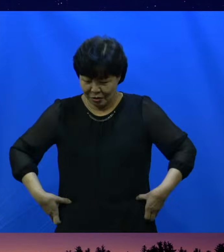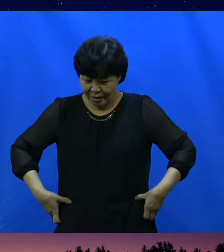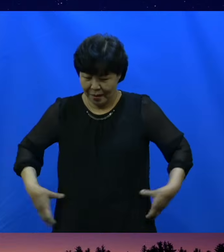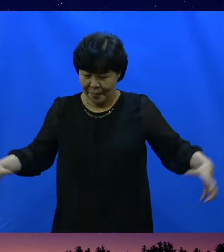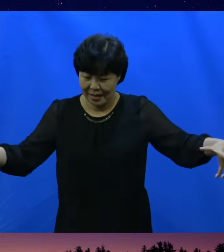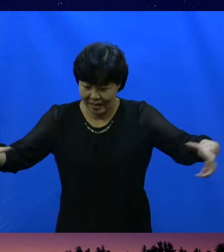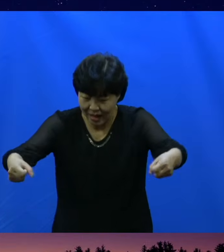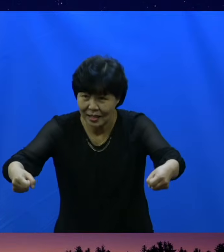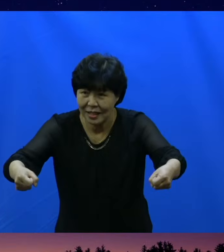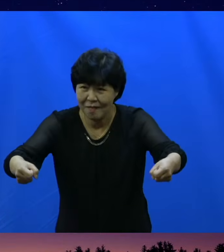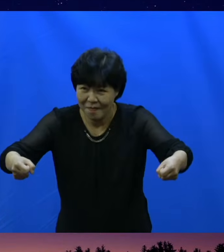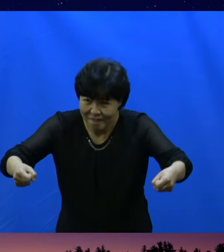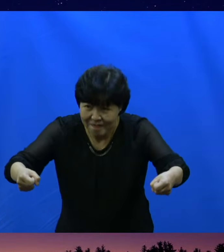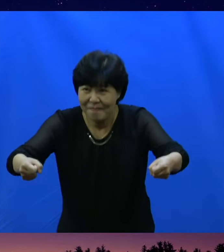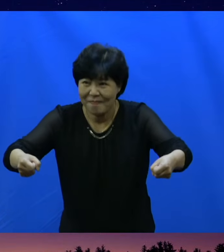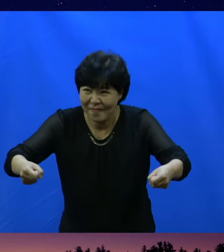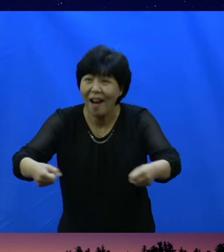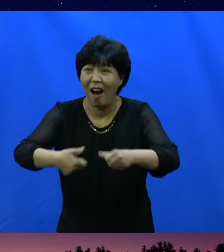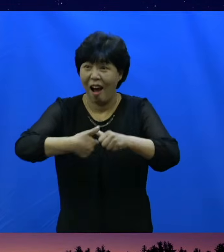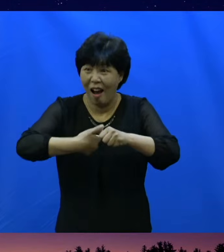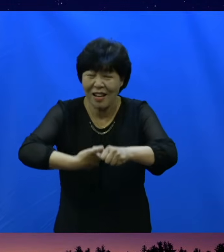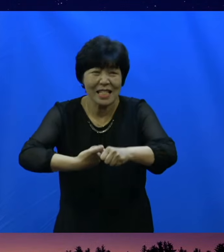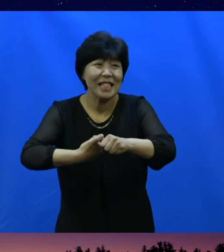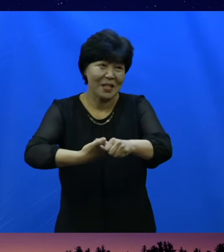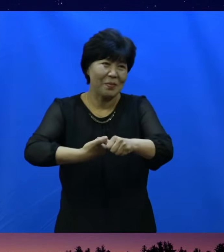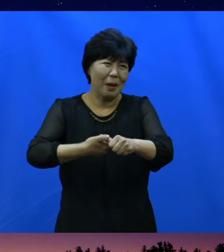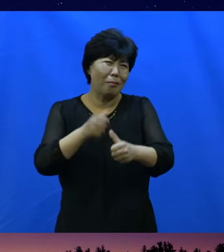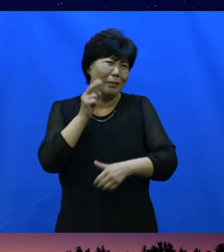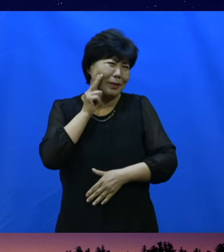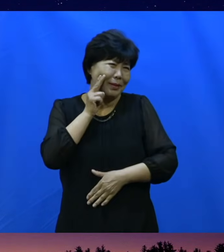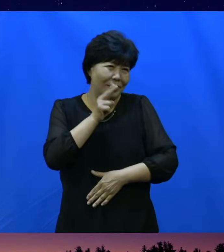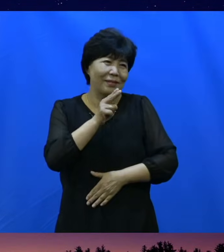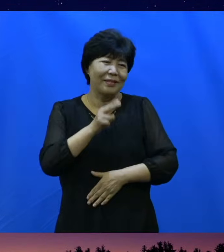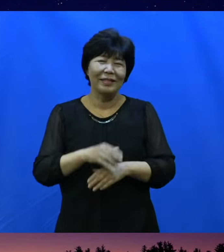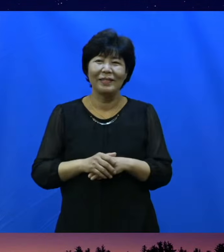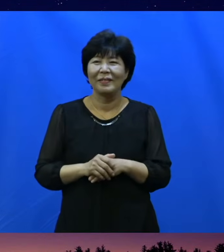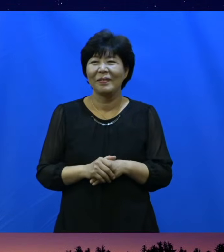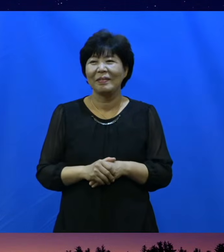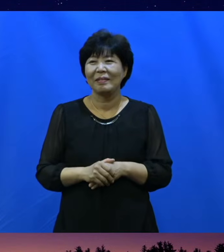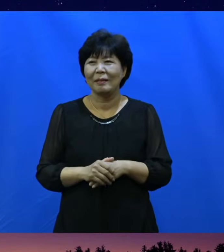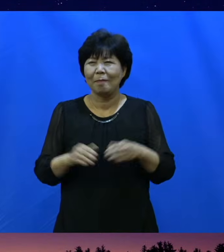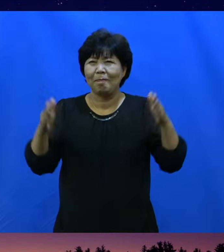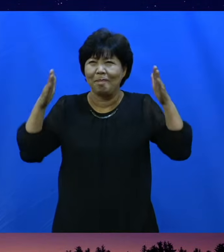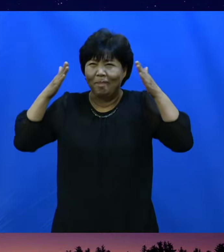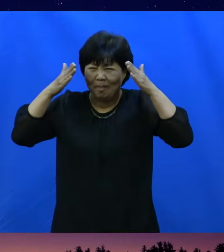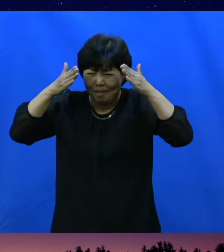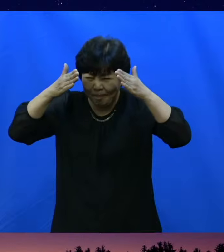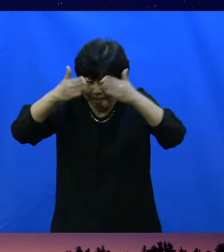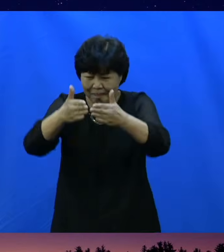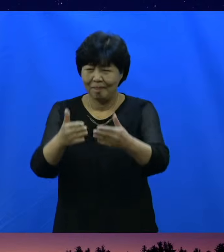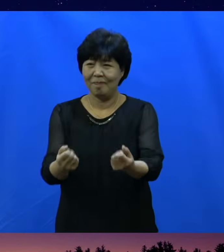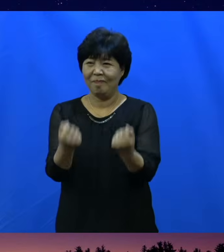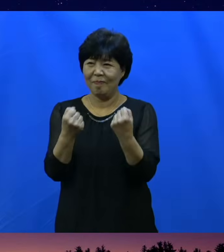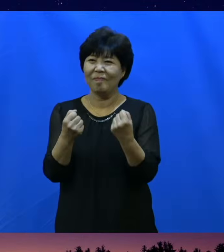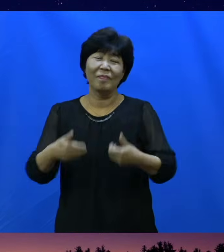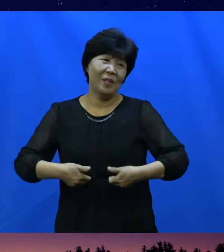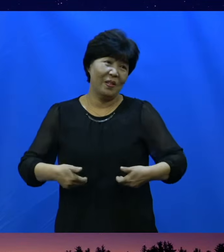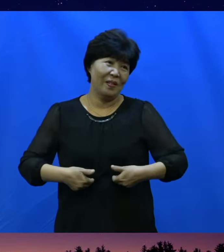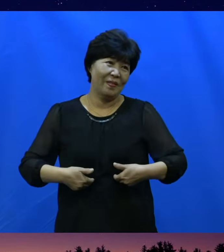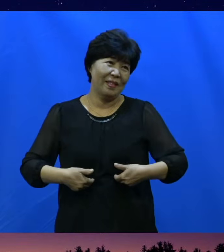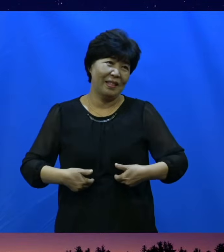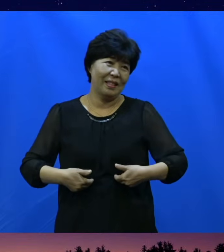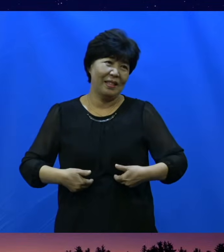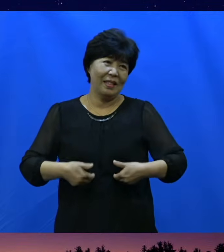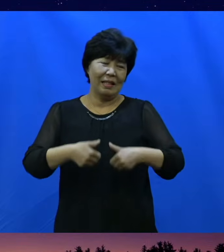팽팽한 그런 격렬하게 힘겨루기를 하는 거잖아요. 이 집중력이 필요해요, 여러분. 이